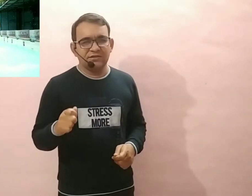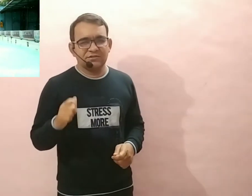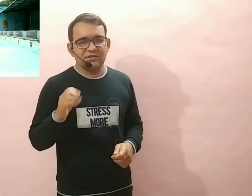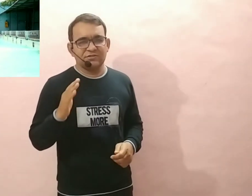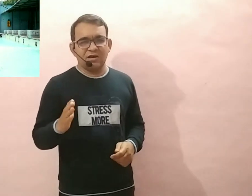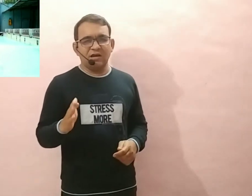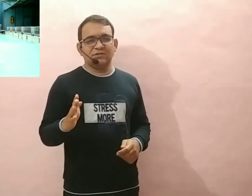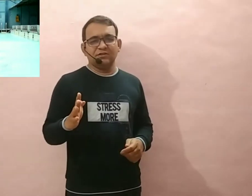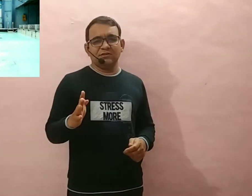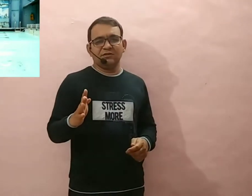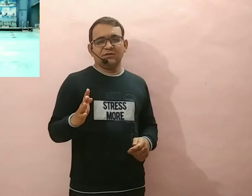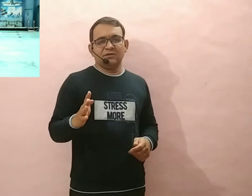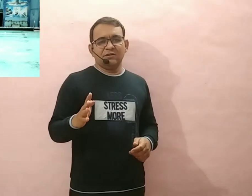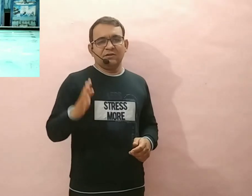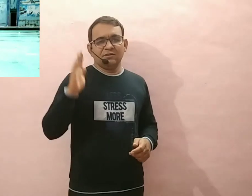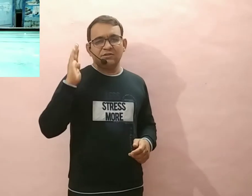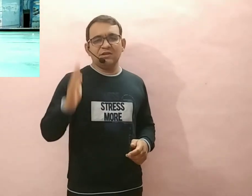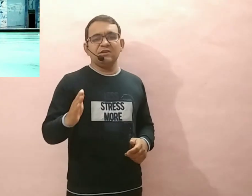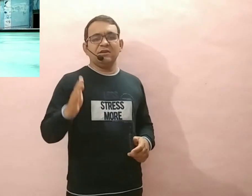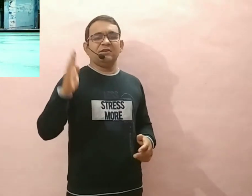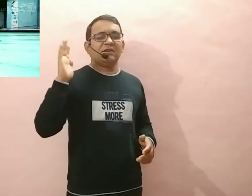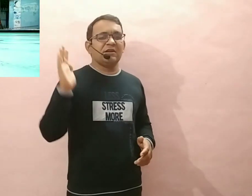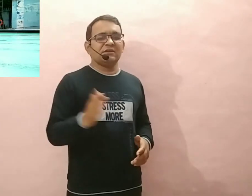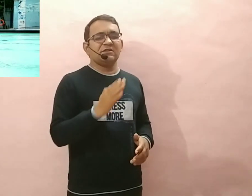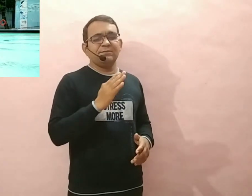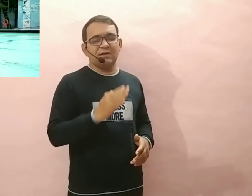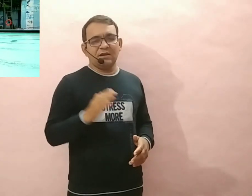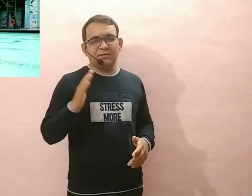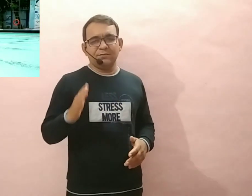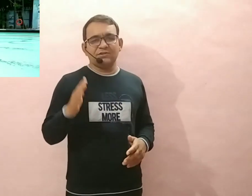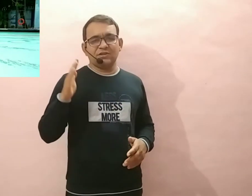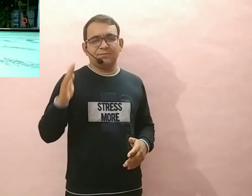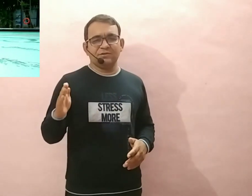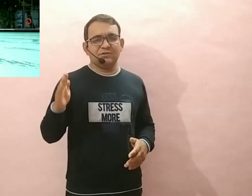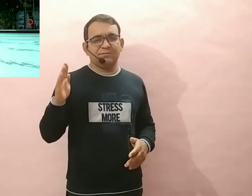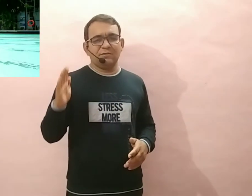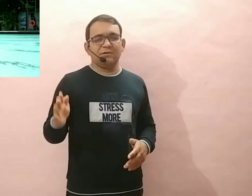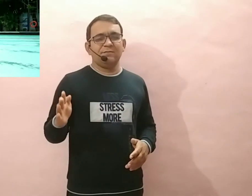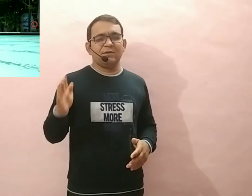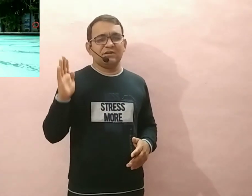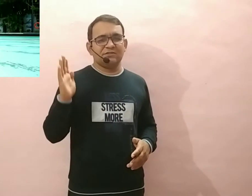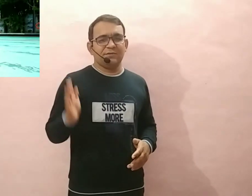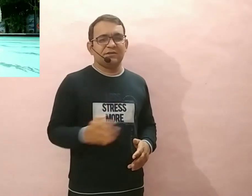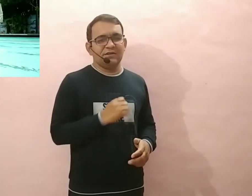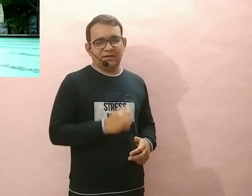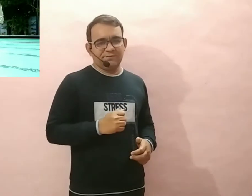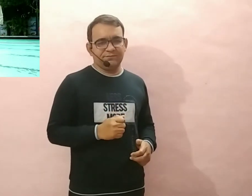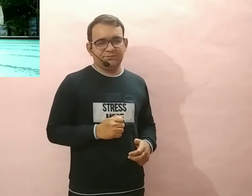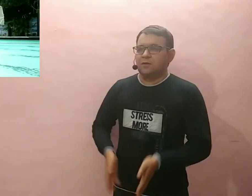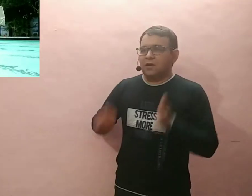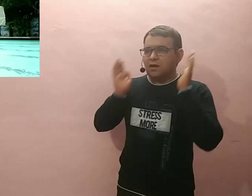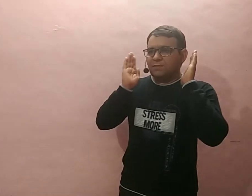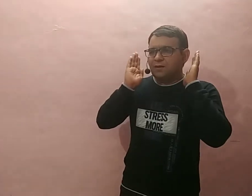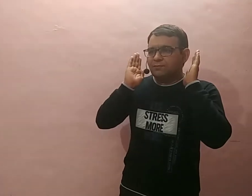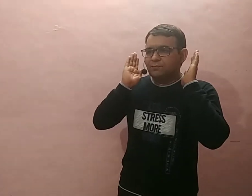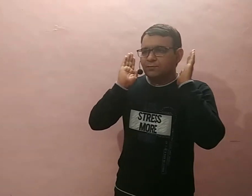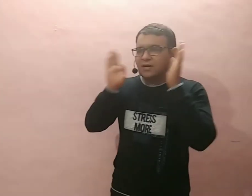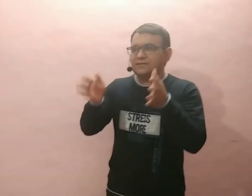इसके साथ ही 3 इंटरनेशनल पैरालंपिक चैंपियनशिप में भी पार्टिसिपेट किया। अब हम बात